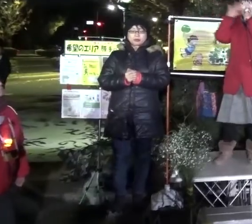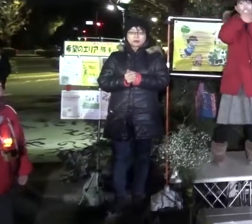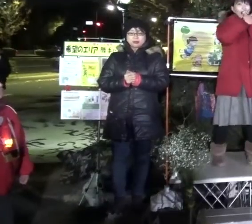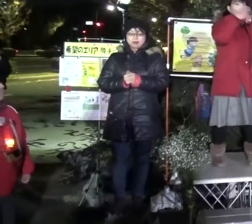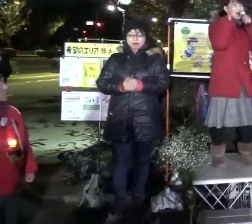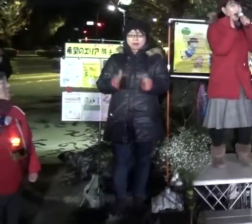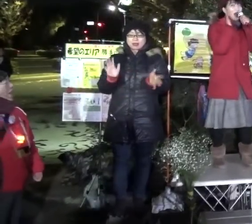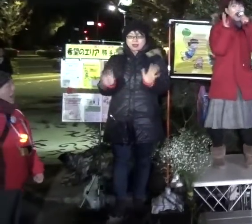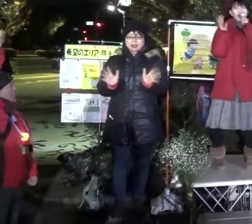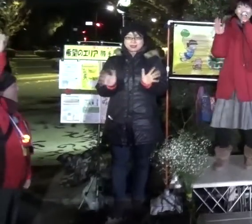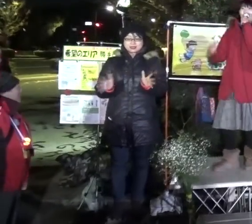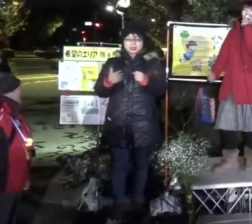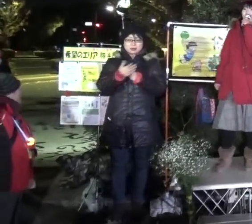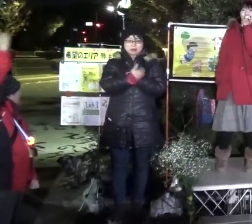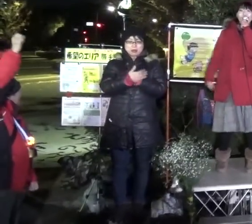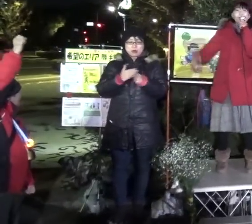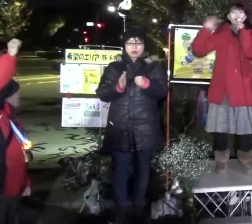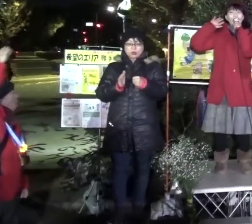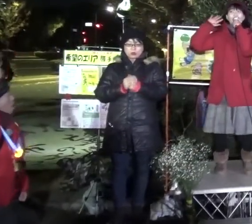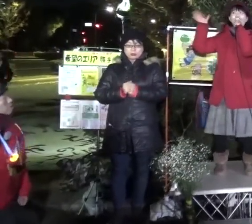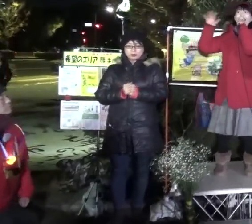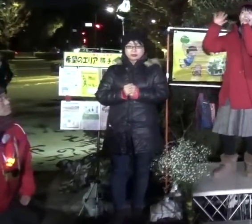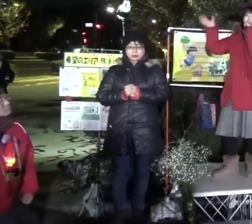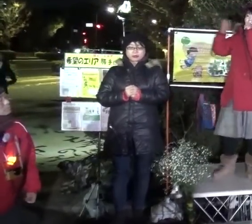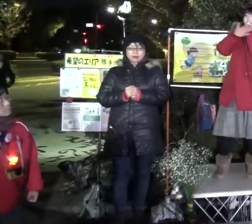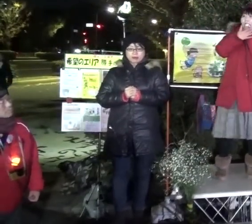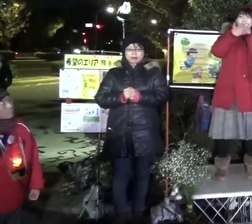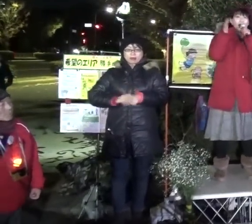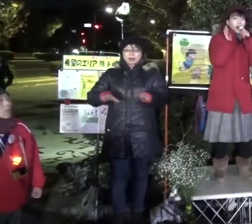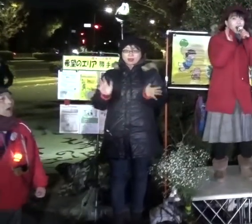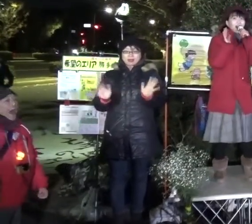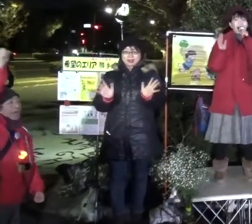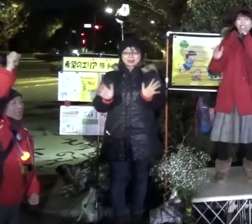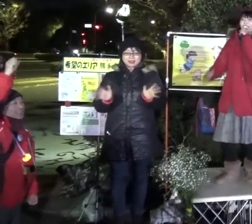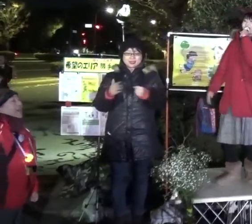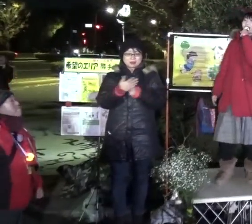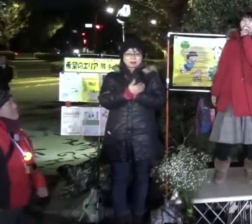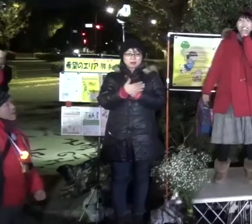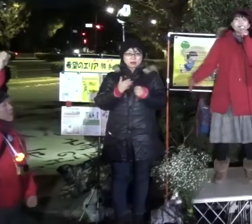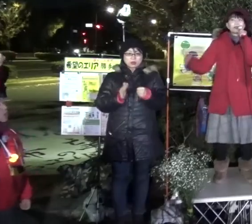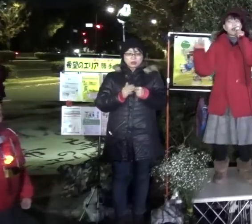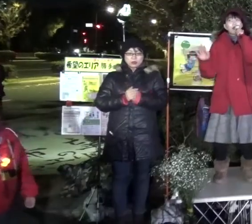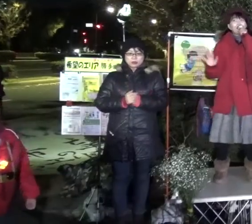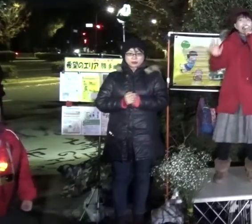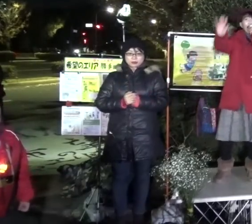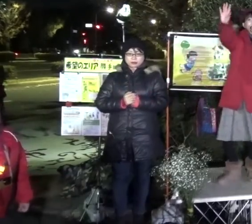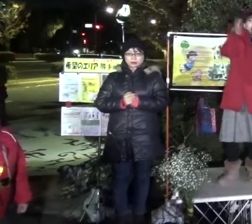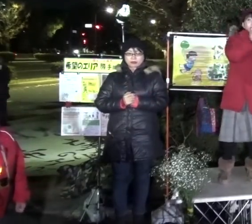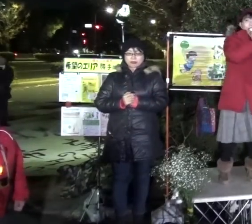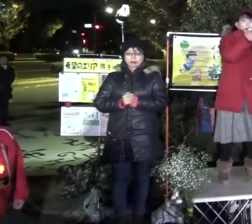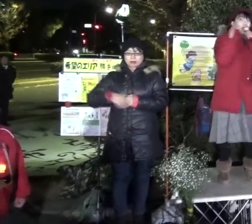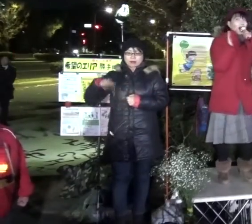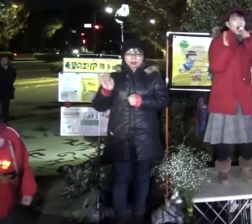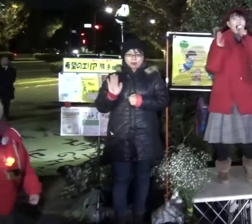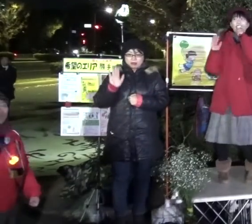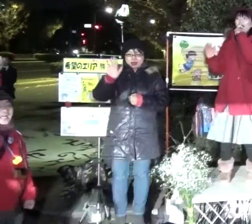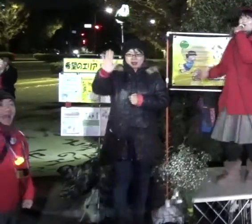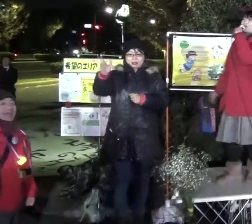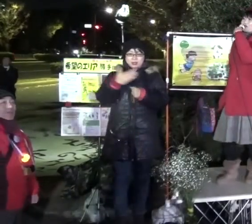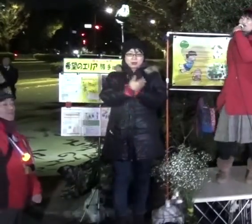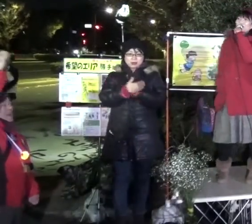う、 赤ちゃん守ろう、 赤ちゃん守ろう、 未来を守